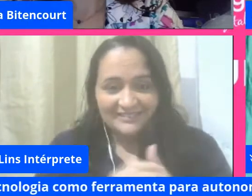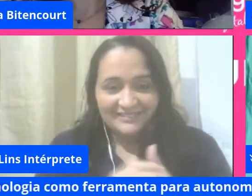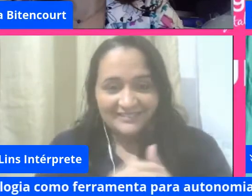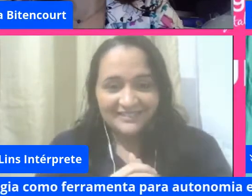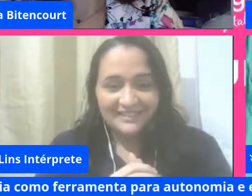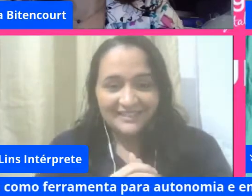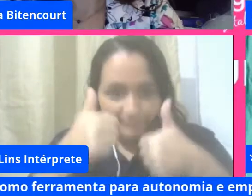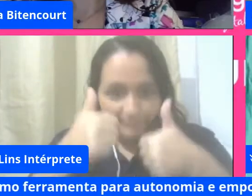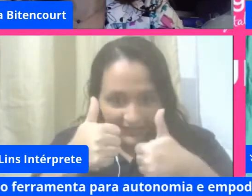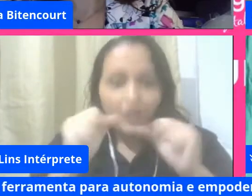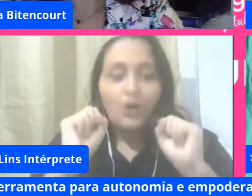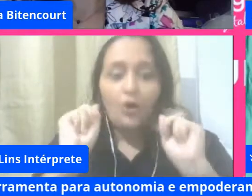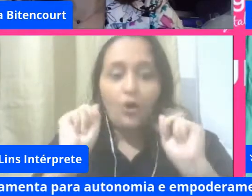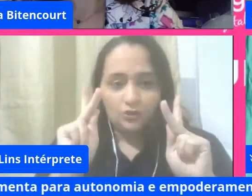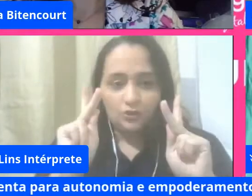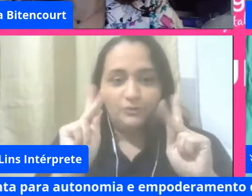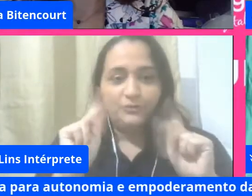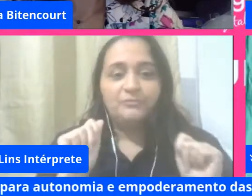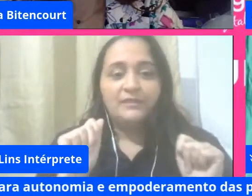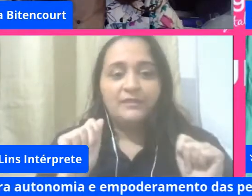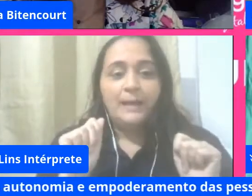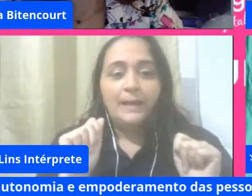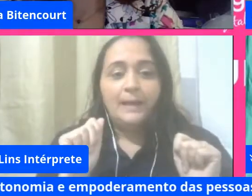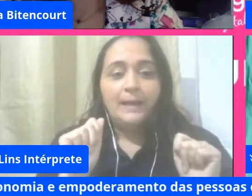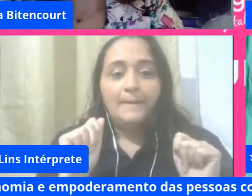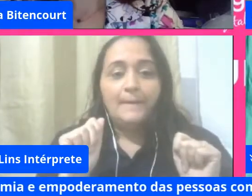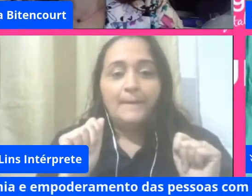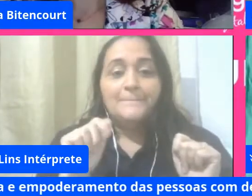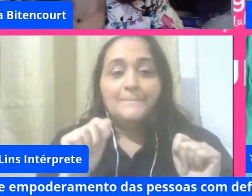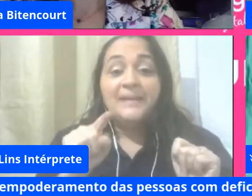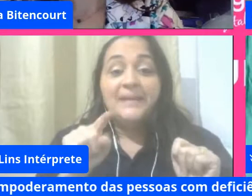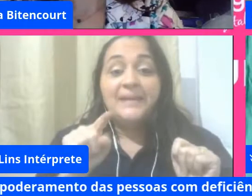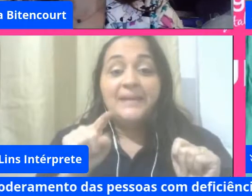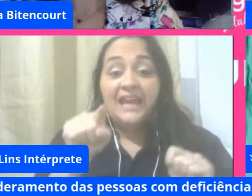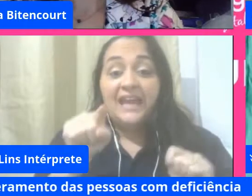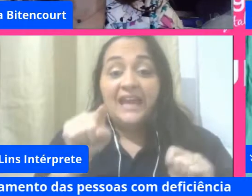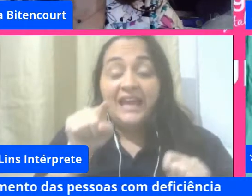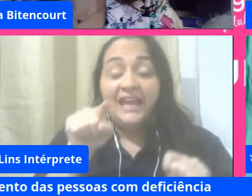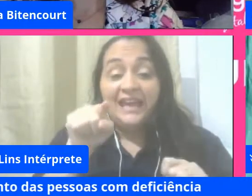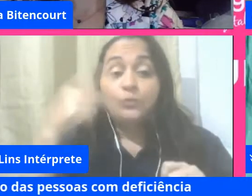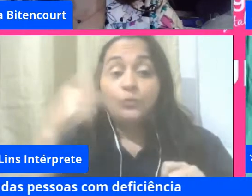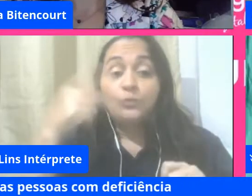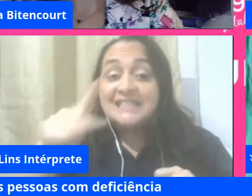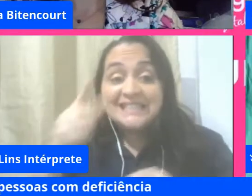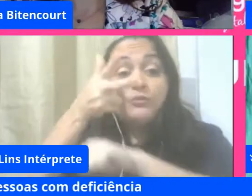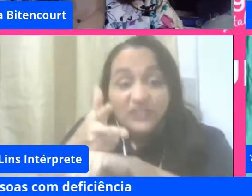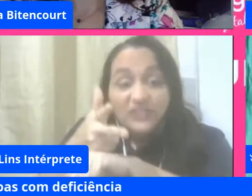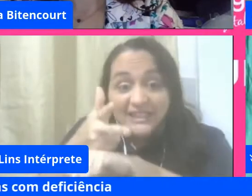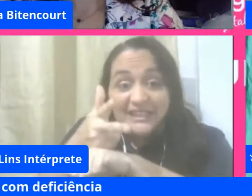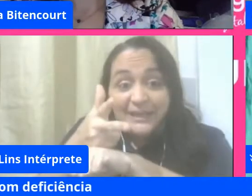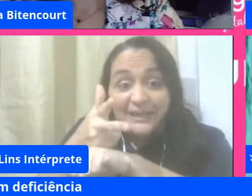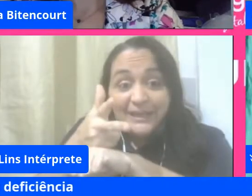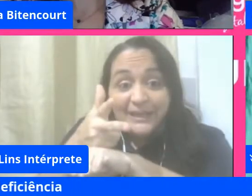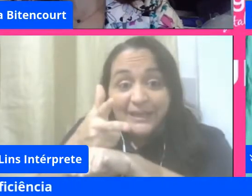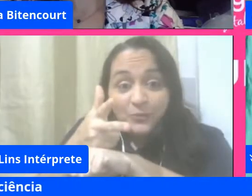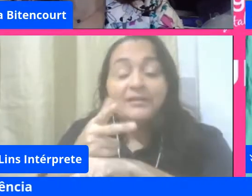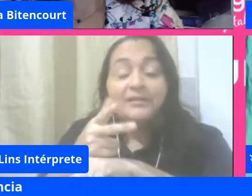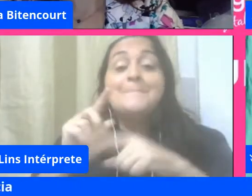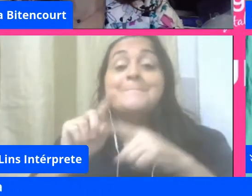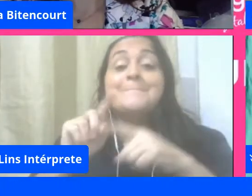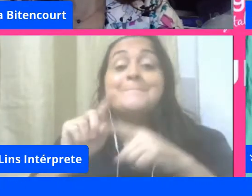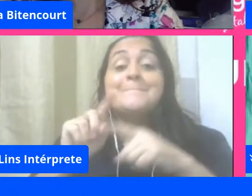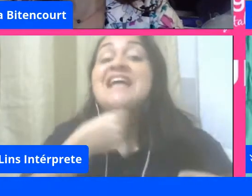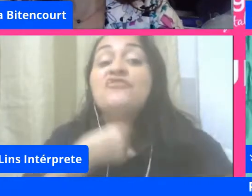Bem? Ótimo. É seu vídeo mais.